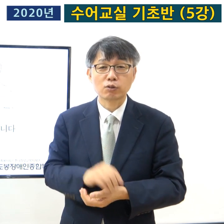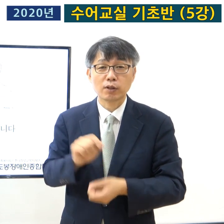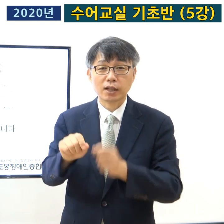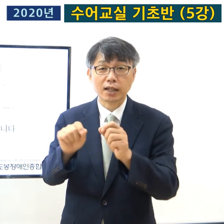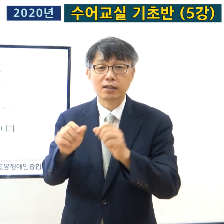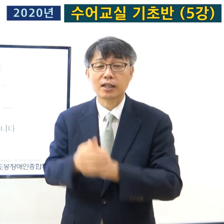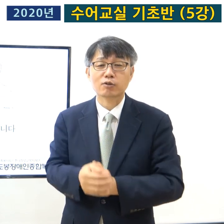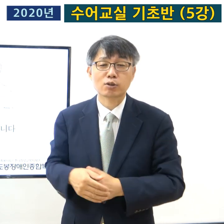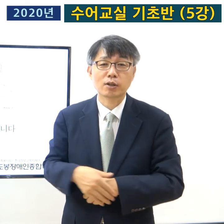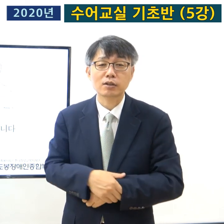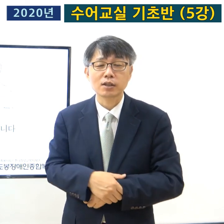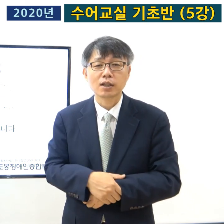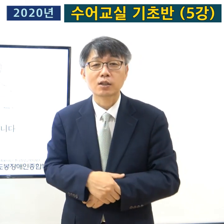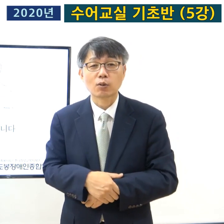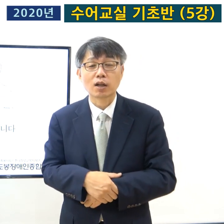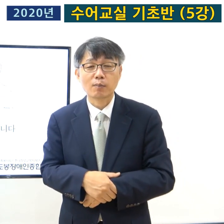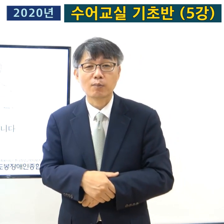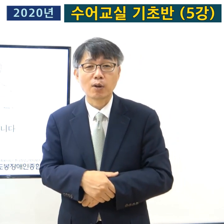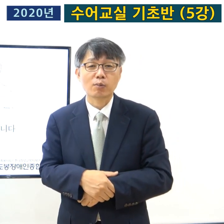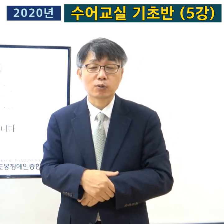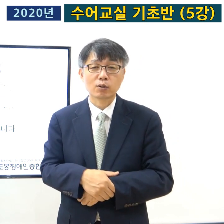유튜브에다 댓글 남겨주시면 그 노래를 한번 배워보도록 그렇게